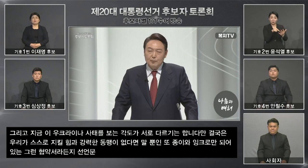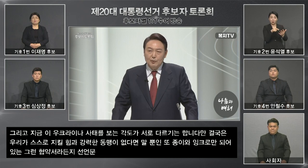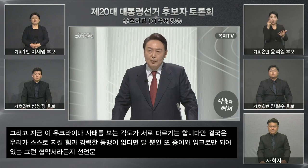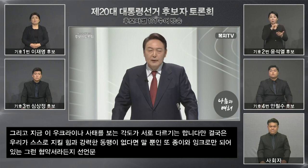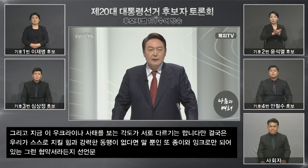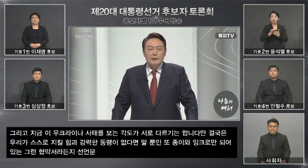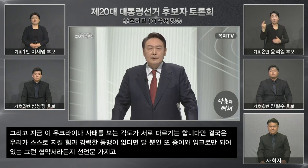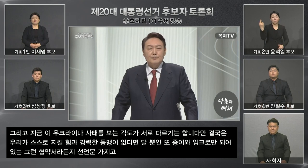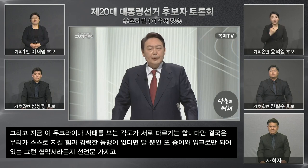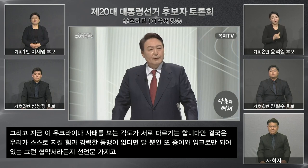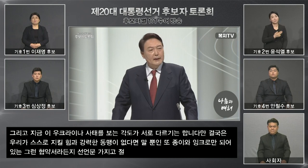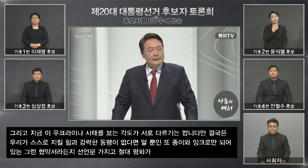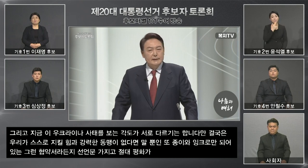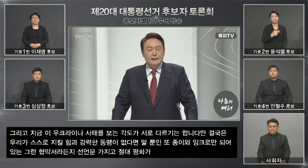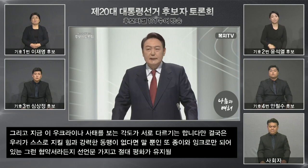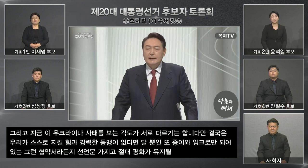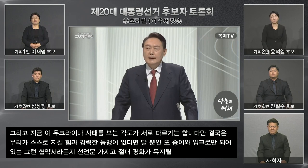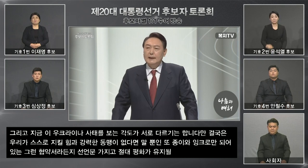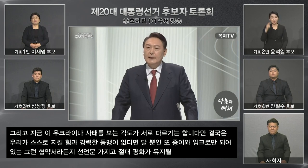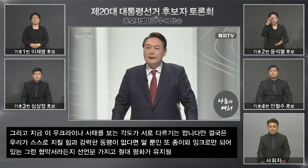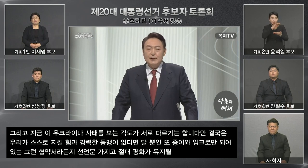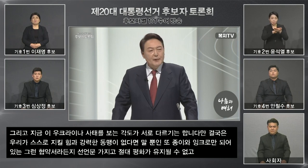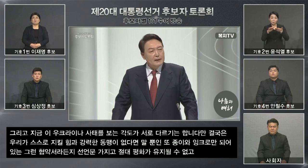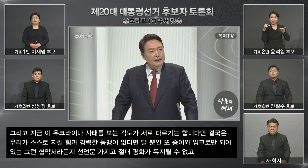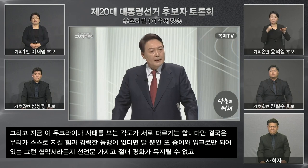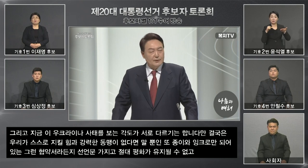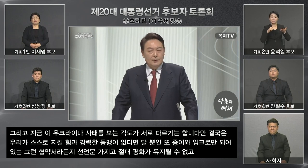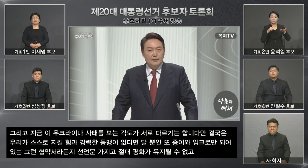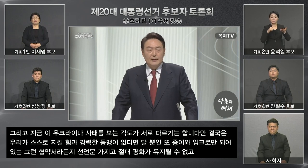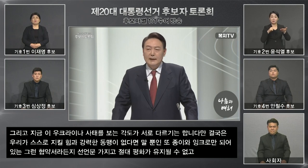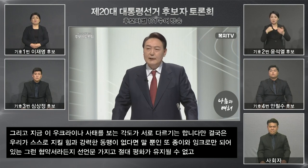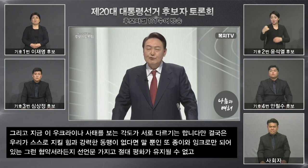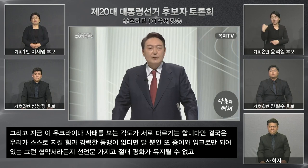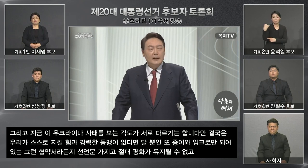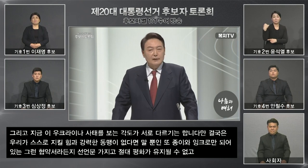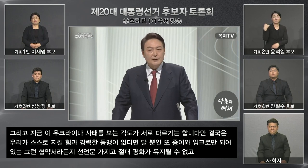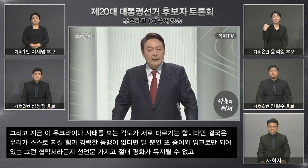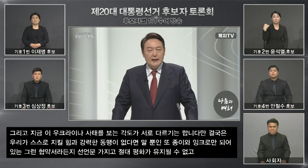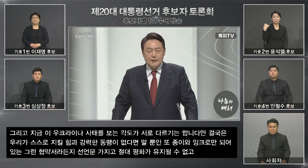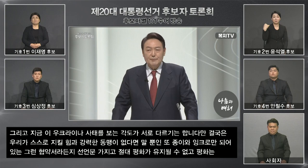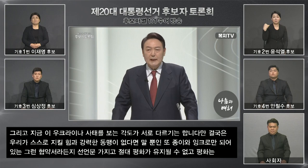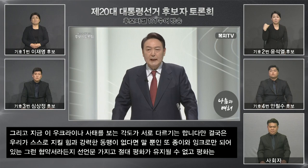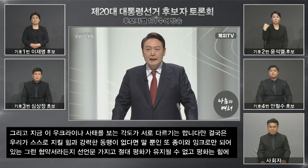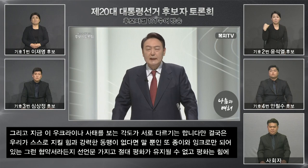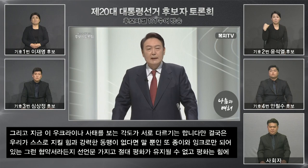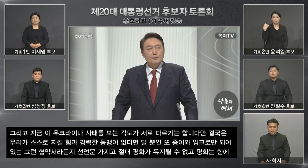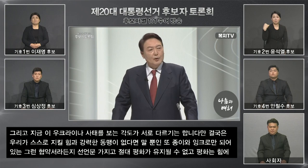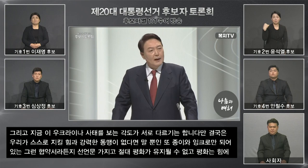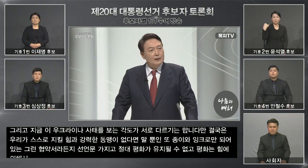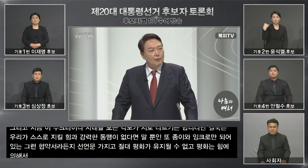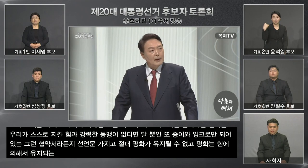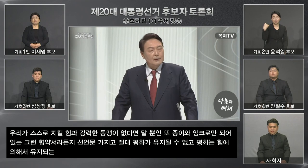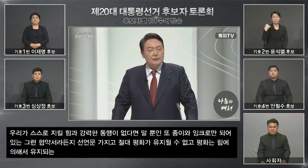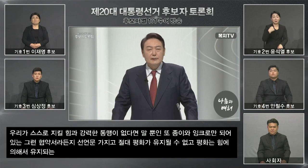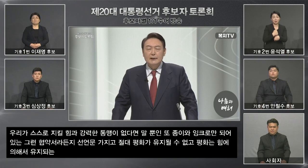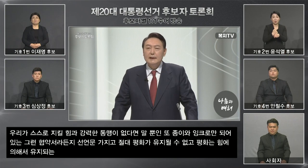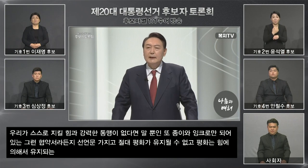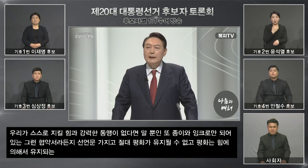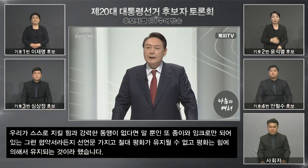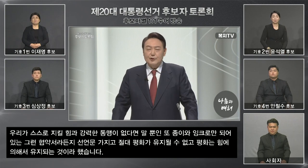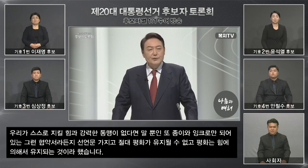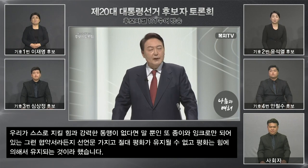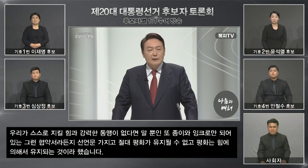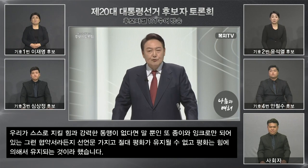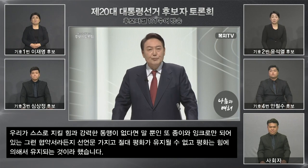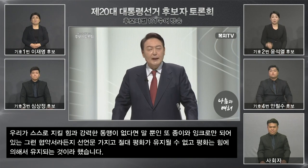유지될 수 없고 평화는 힘에 의해서 유지되는 것이라 했습니다. 평화를 원하거든